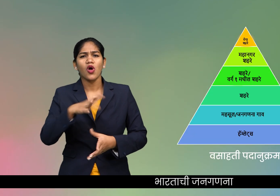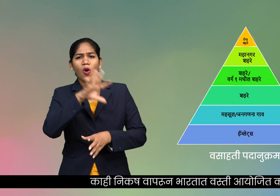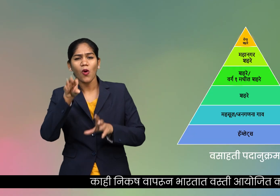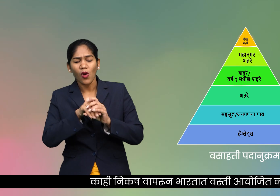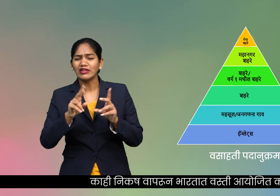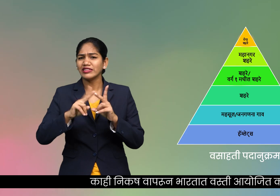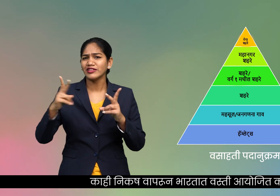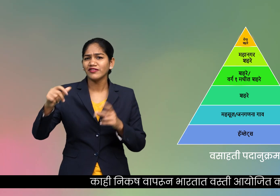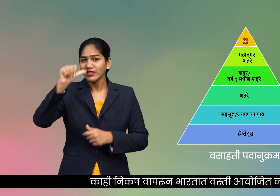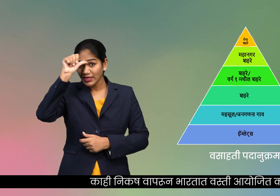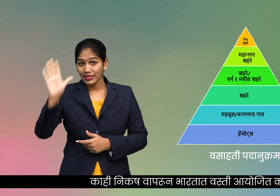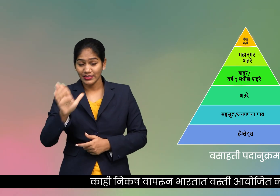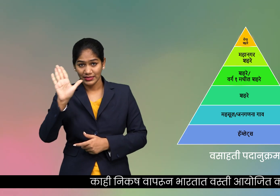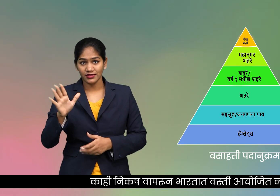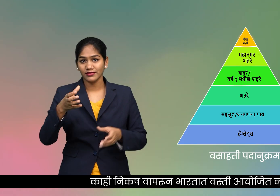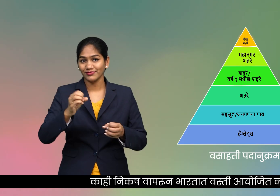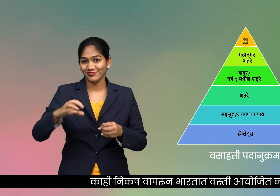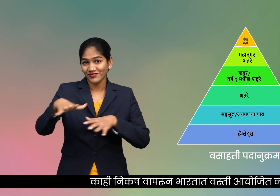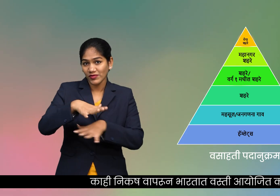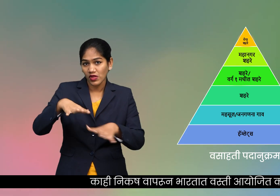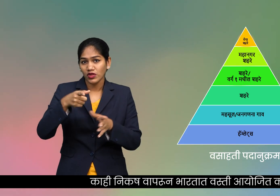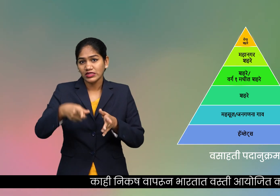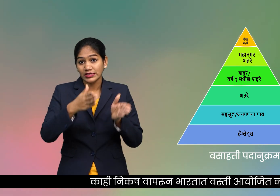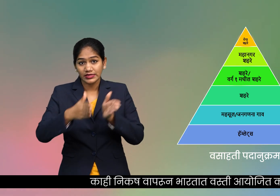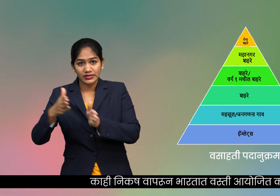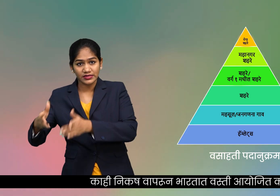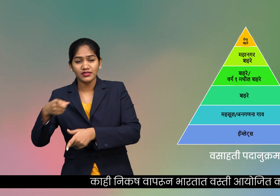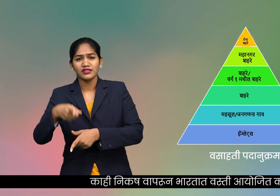काही निकष वापरून भारतात वस्ती आयोजित करते.